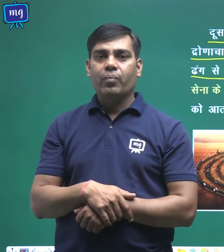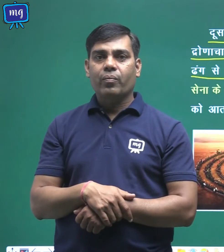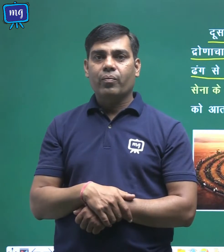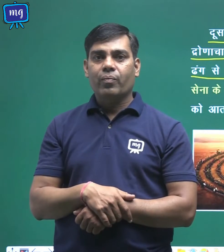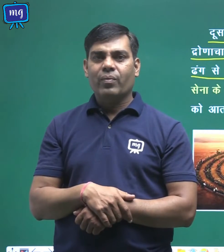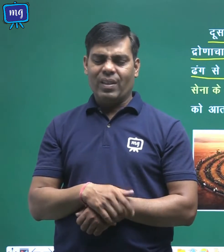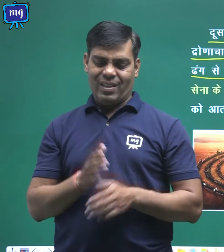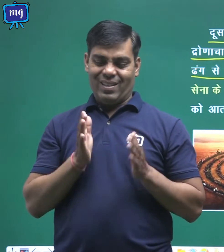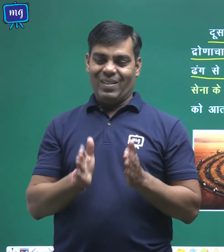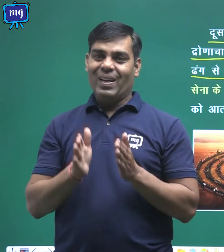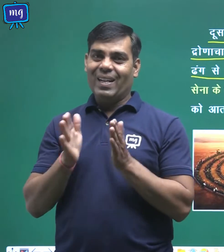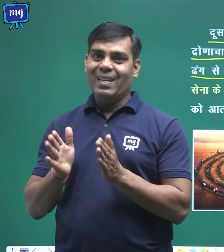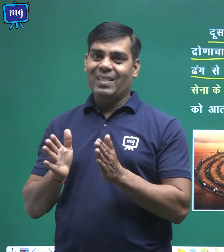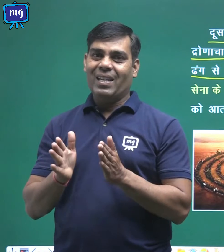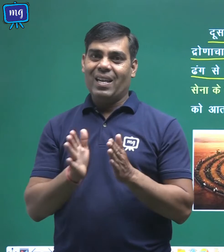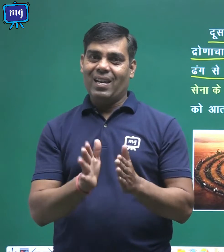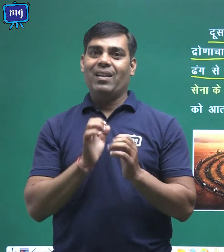ढंग से जमाया,